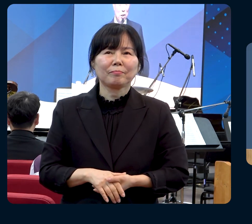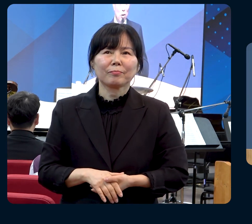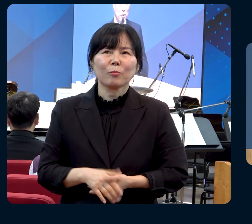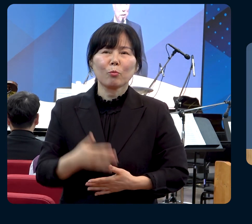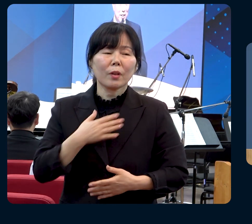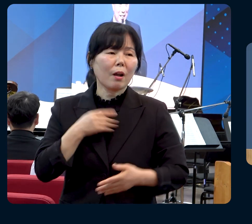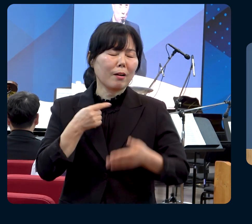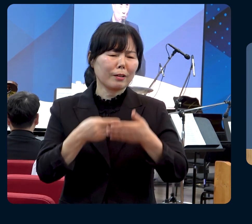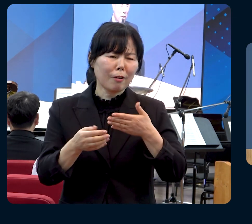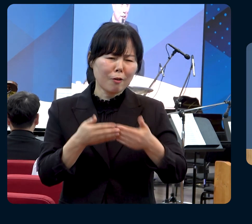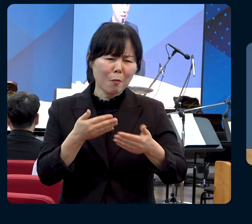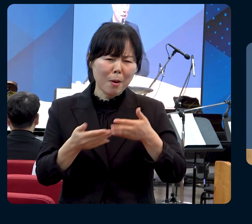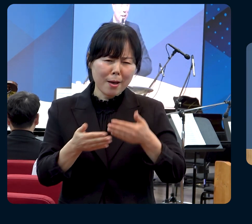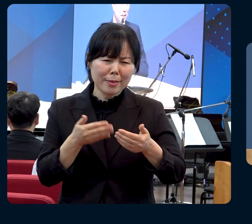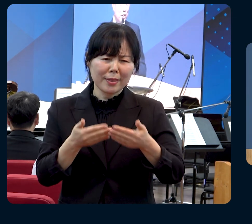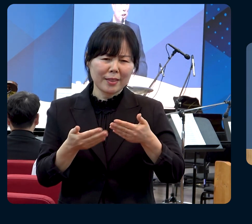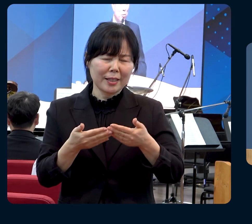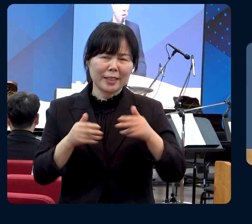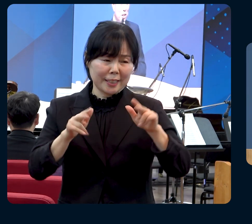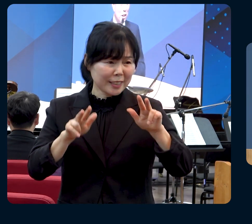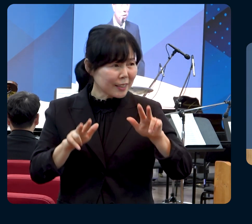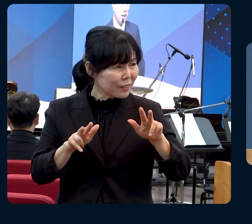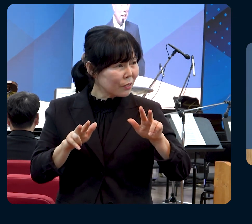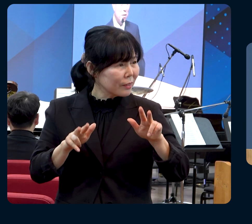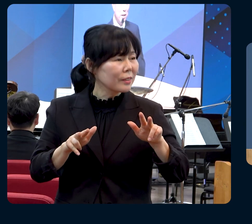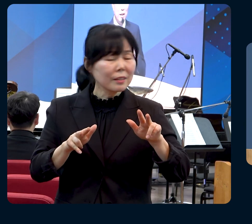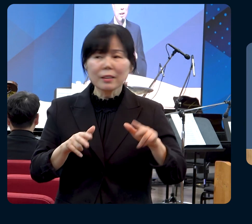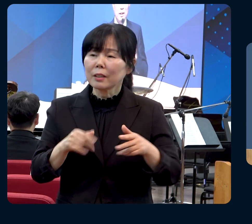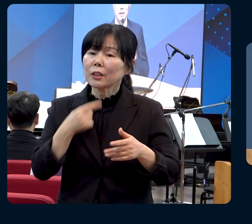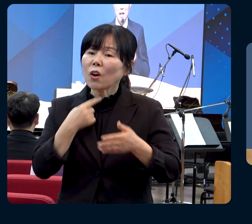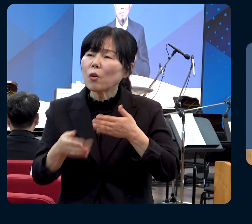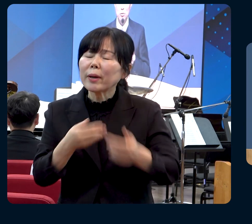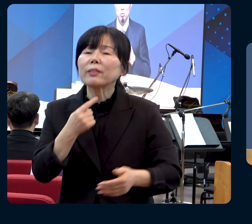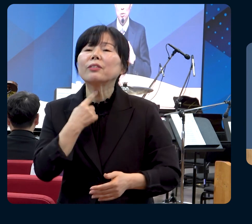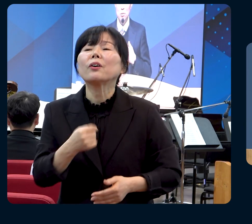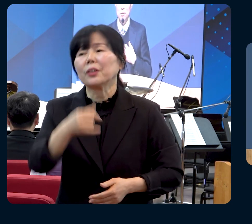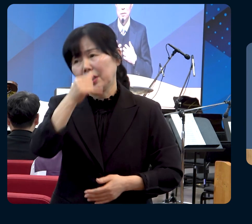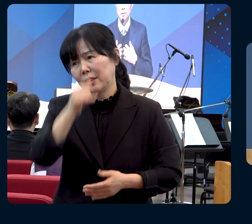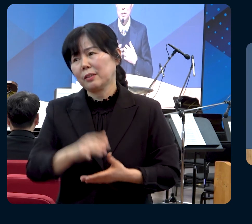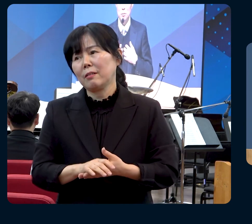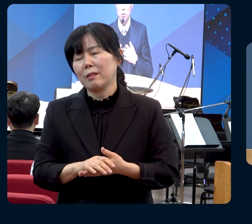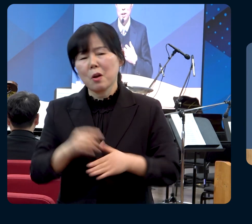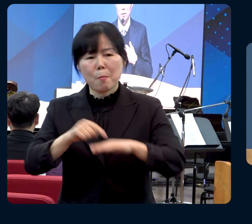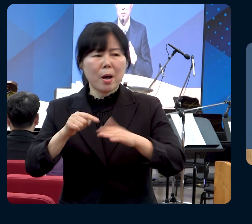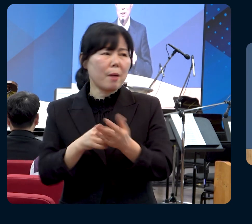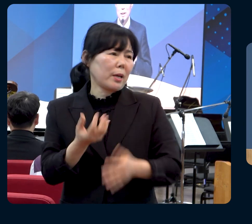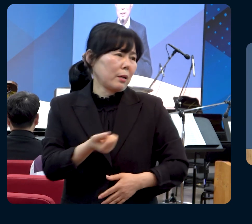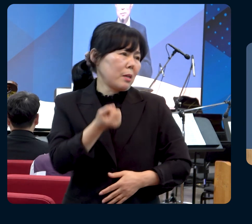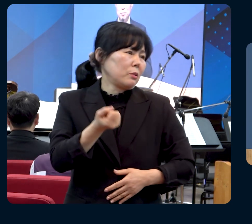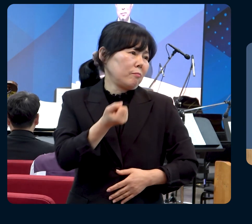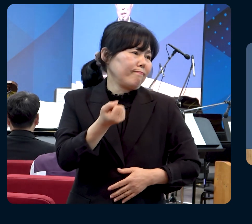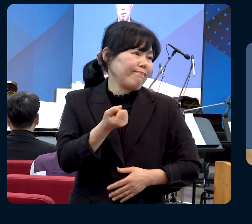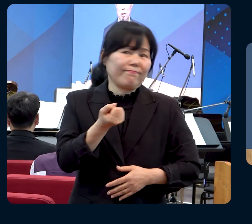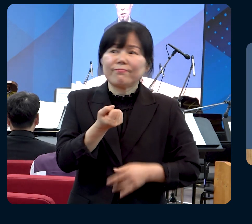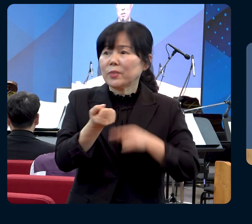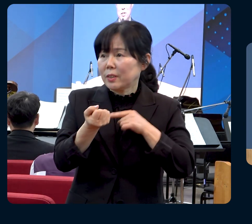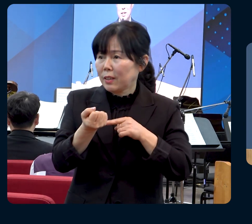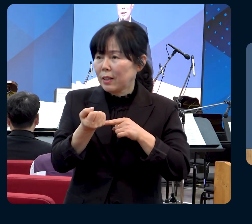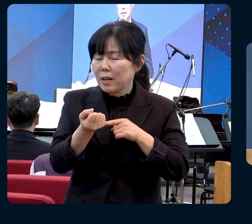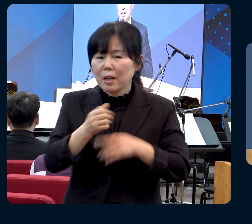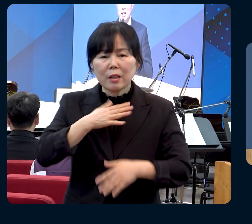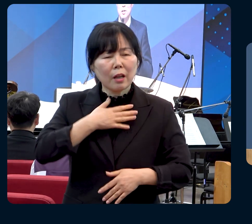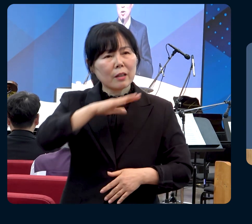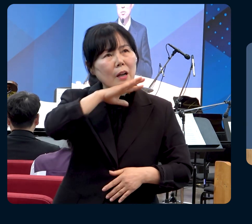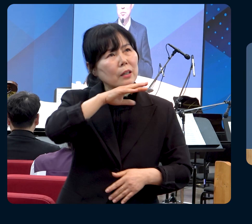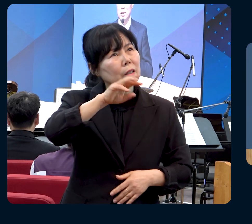제가 경험했던 이 순간을 지금도 잊지 않고 제 가슴에 담아두고 목회를 합니다.